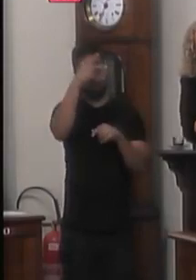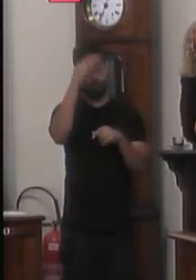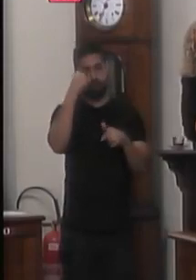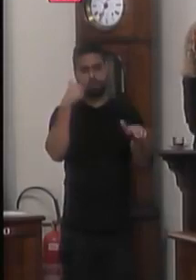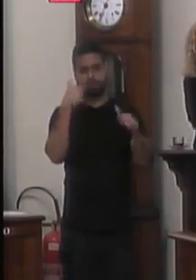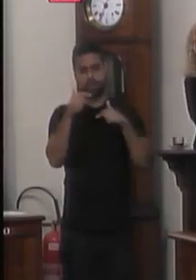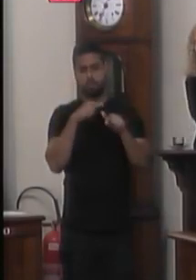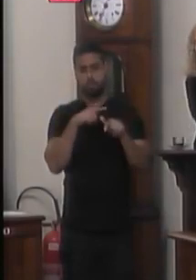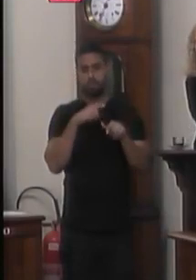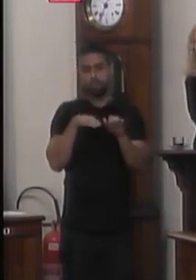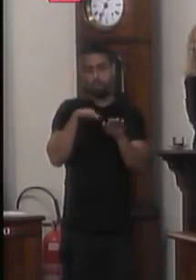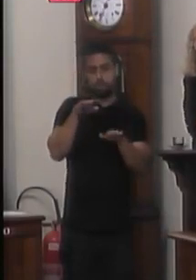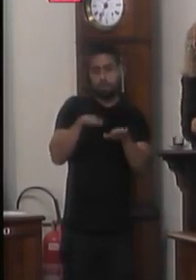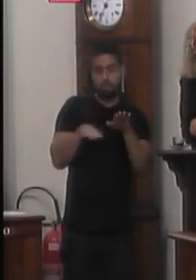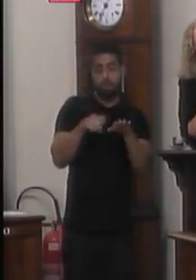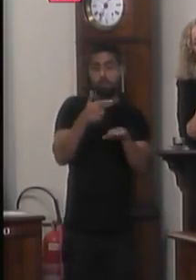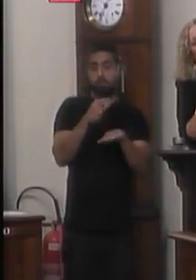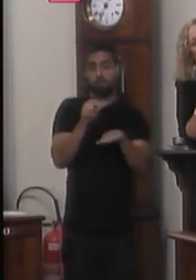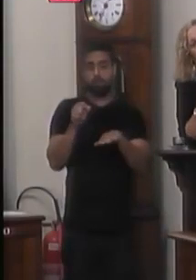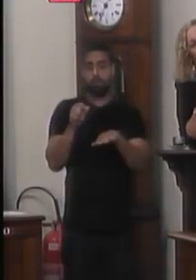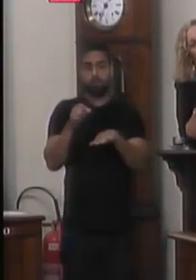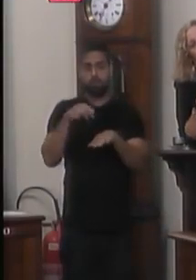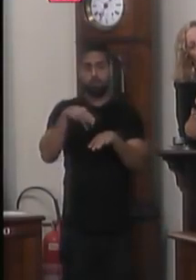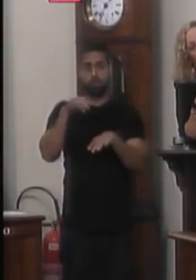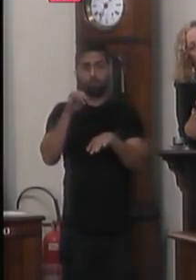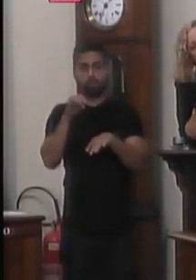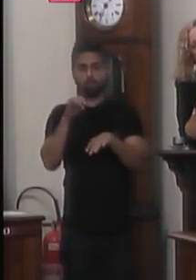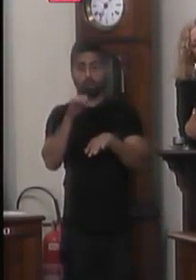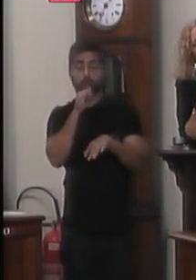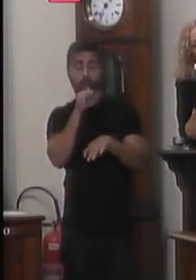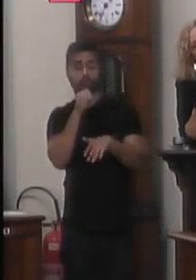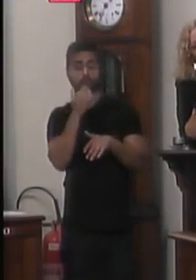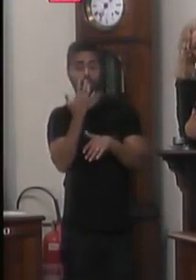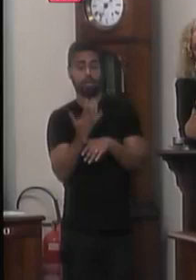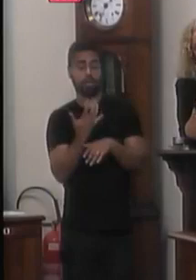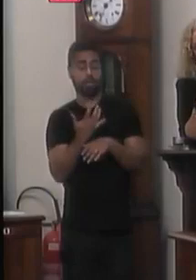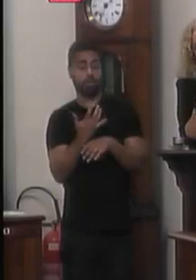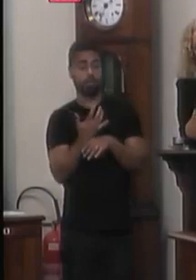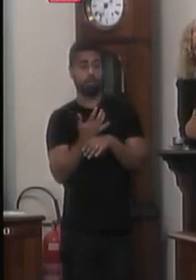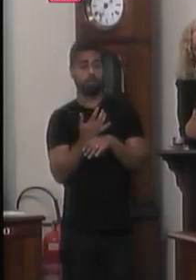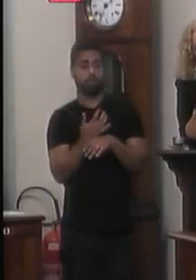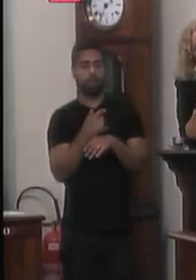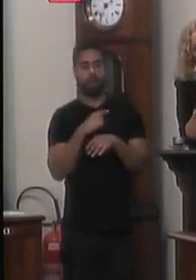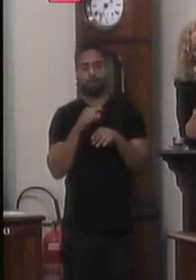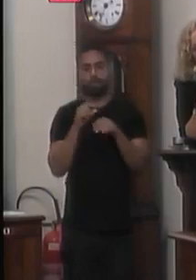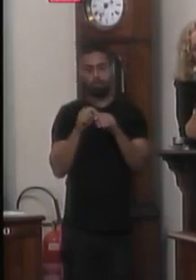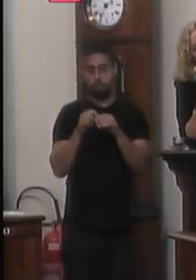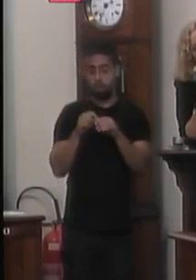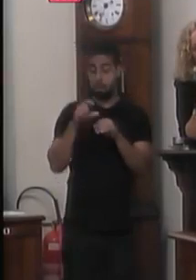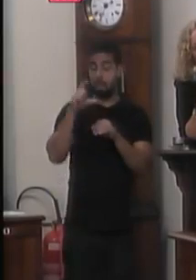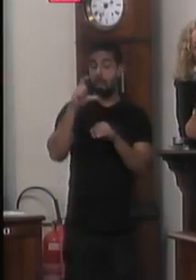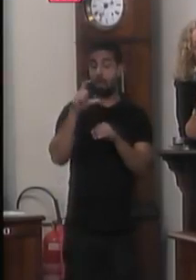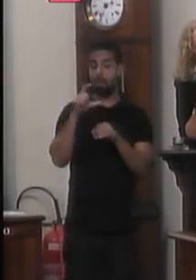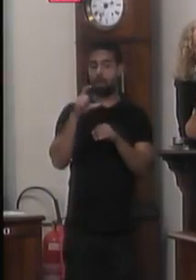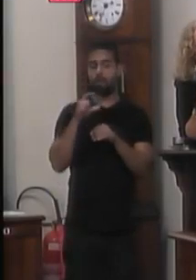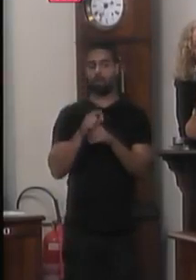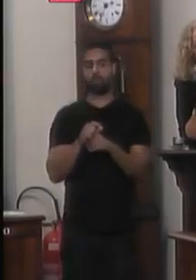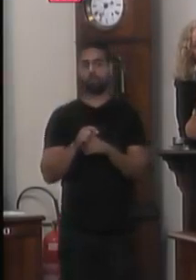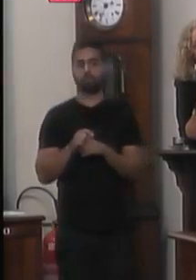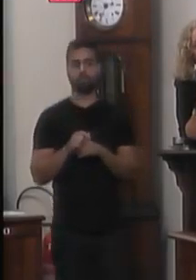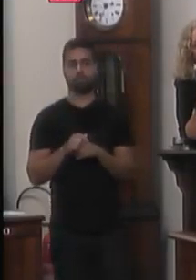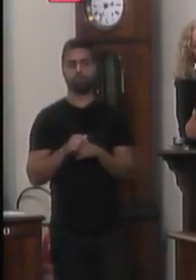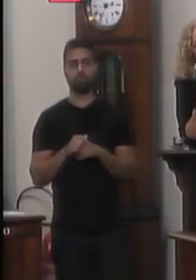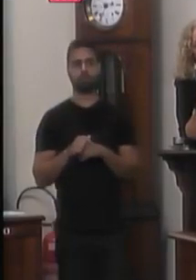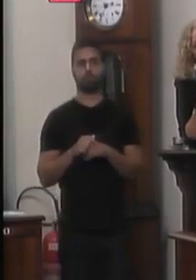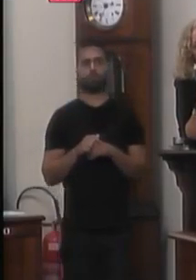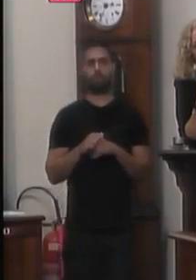dessa margem em torno de 200 milhões. Aí chega no final do ano, aí dá essa margem acima. Não